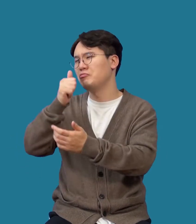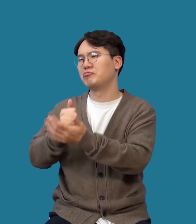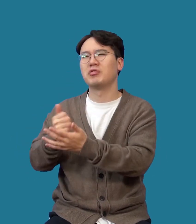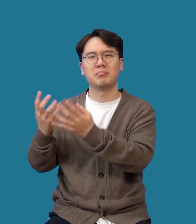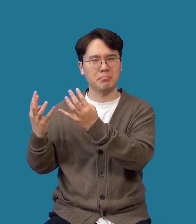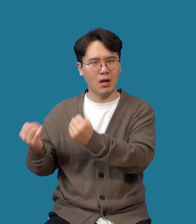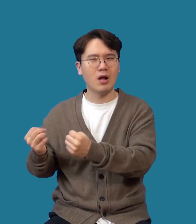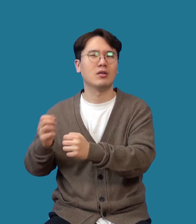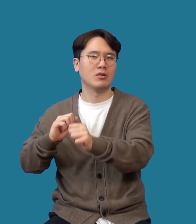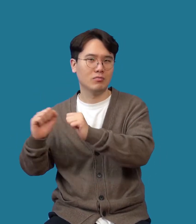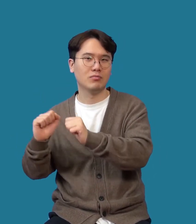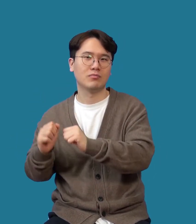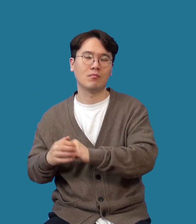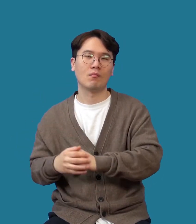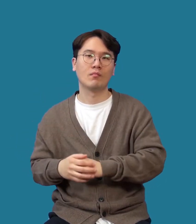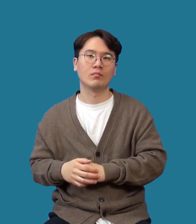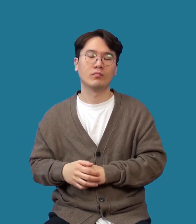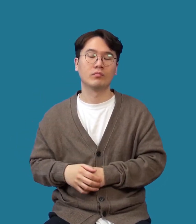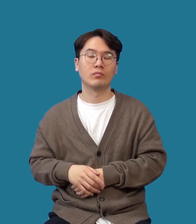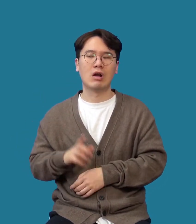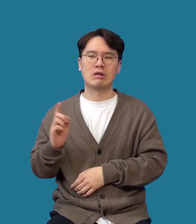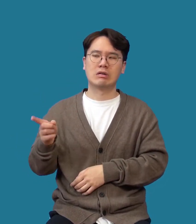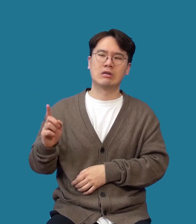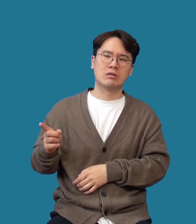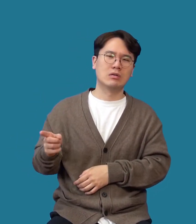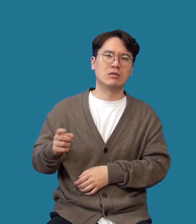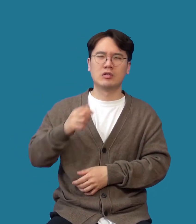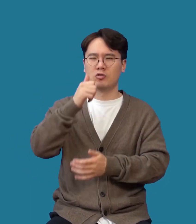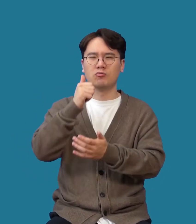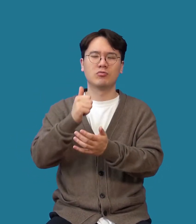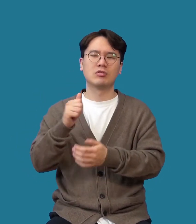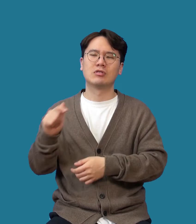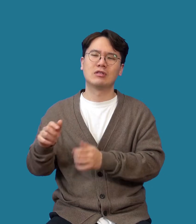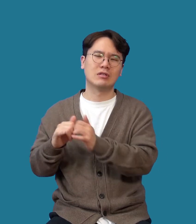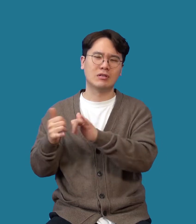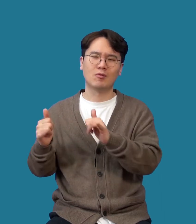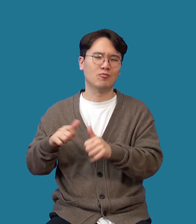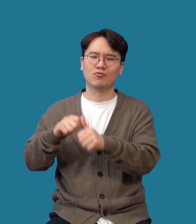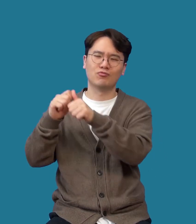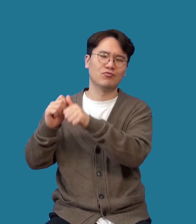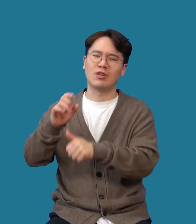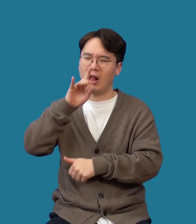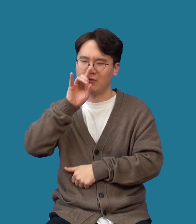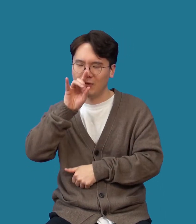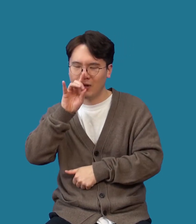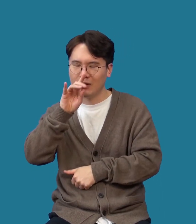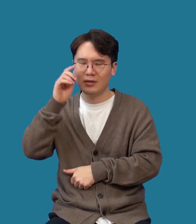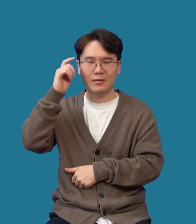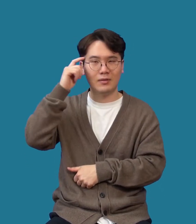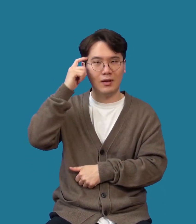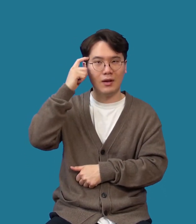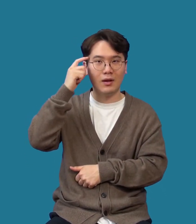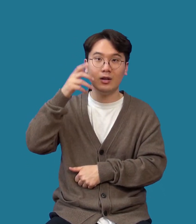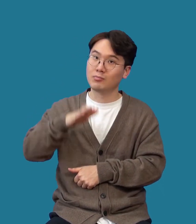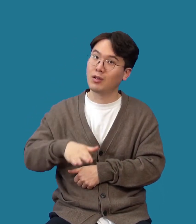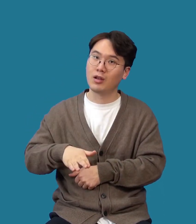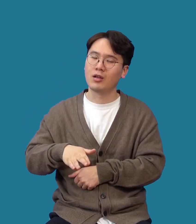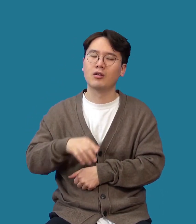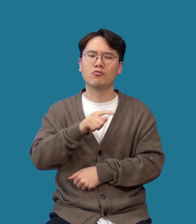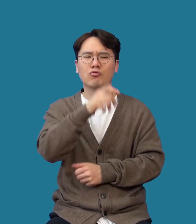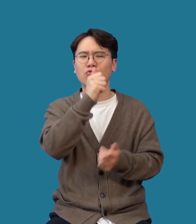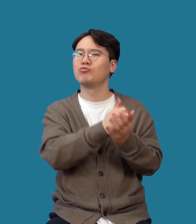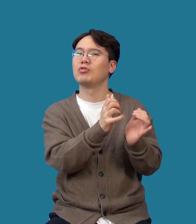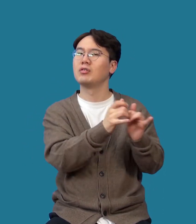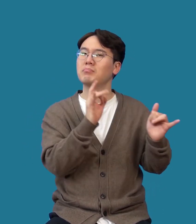인간 말종이다, 좀 구제불능이다 하는데 여러분, 그런 범죄자들만 구제불능이 아닙니다.